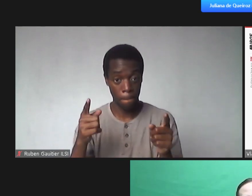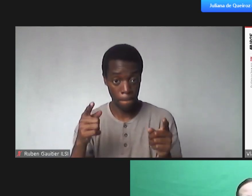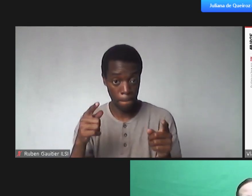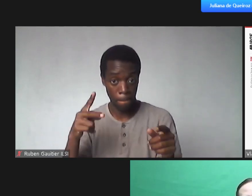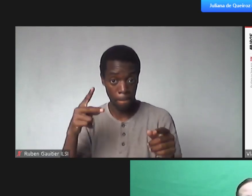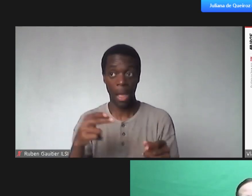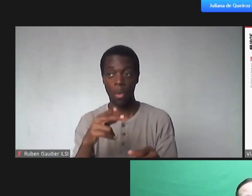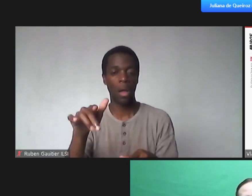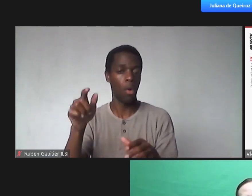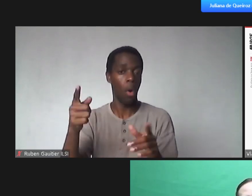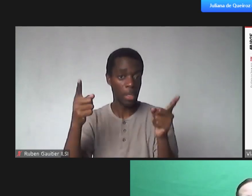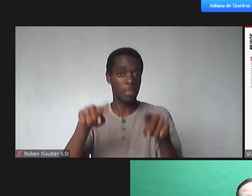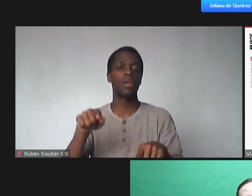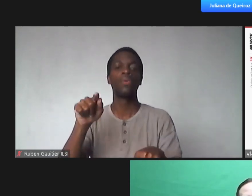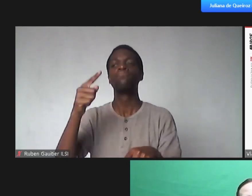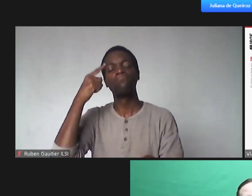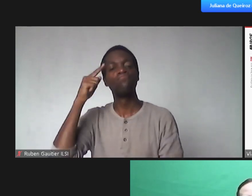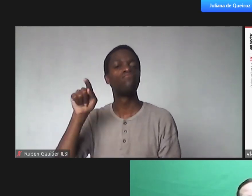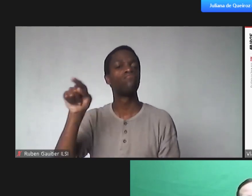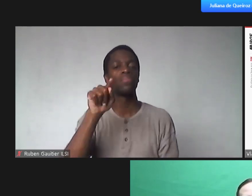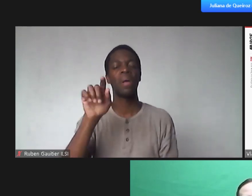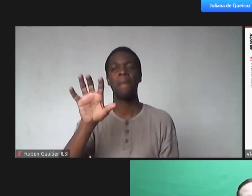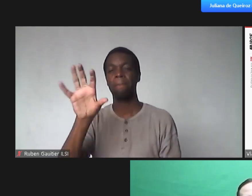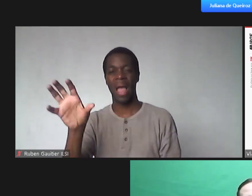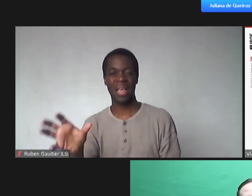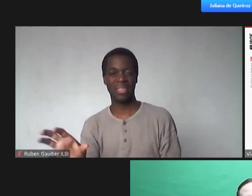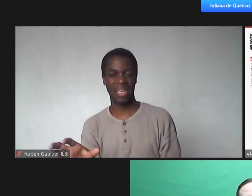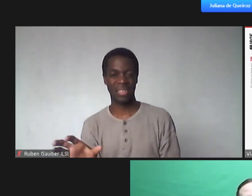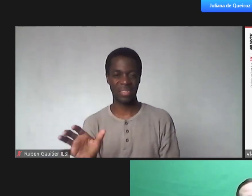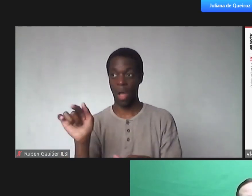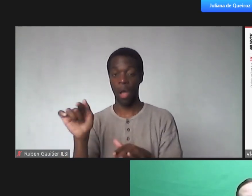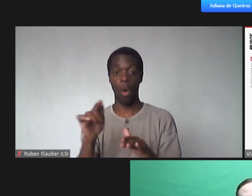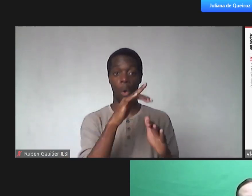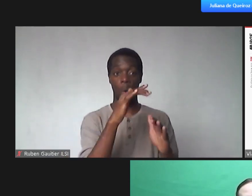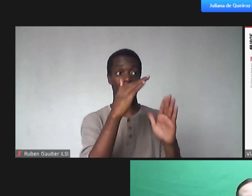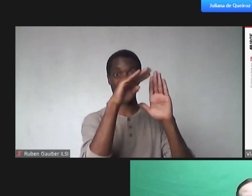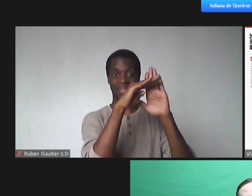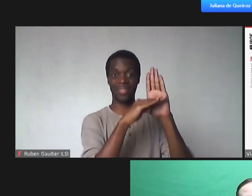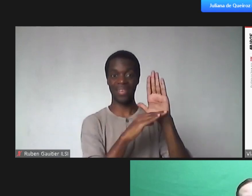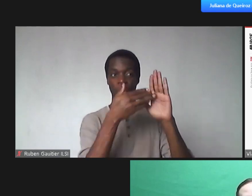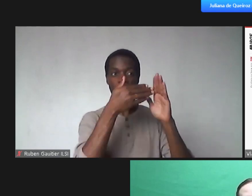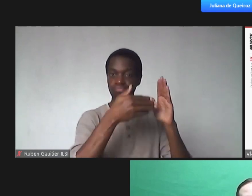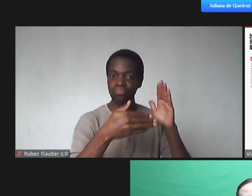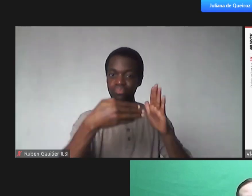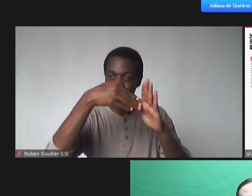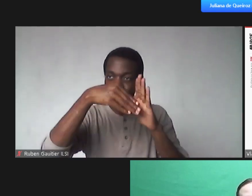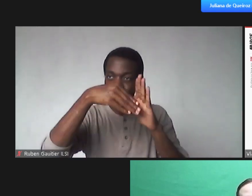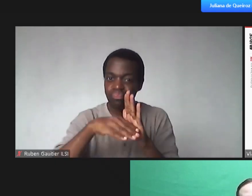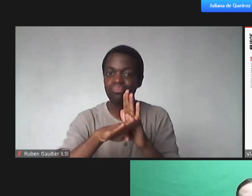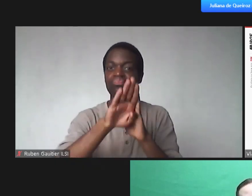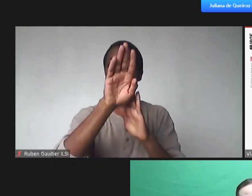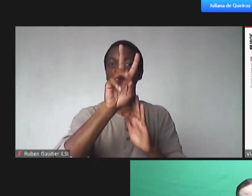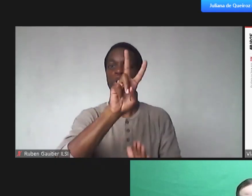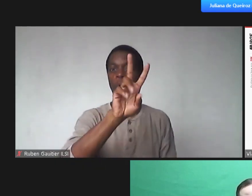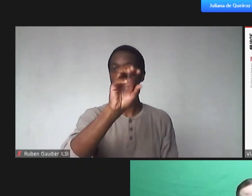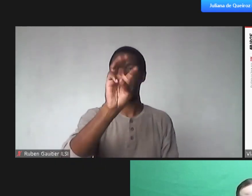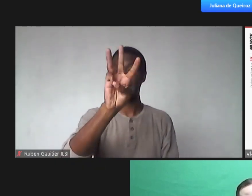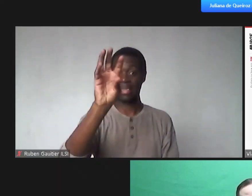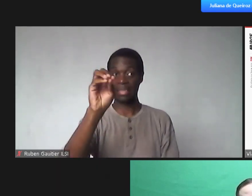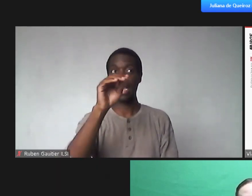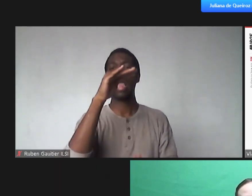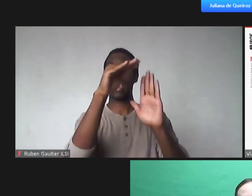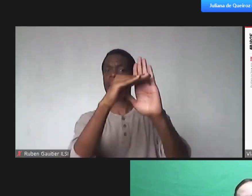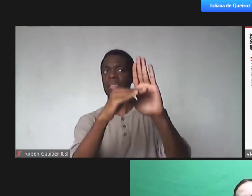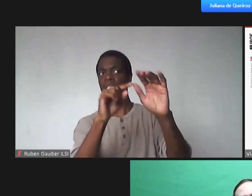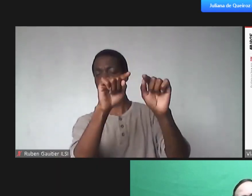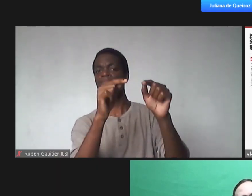objetivos para que los países avancen y hay una serie de datos que tenemos